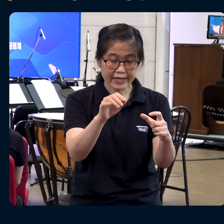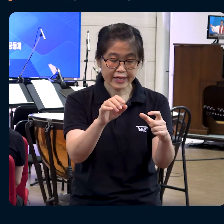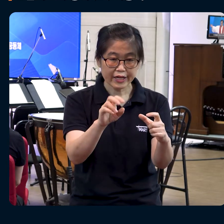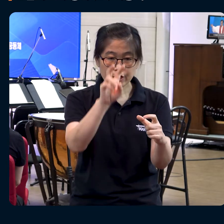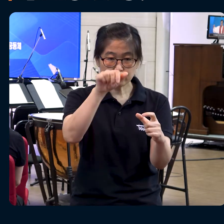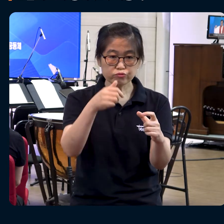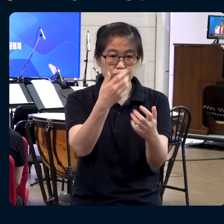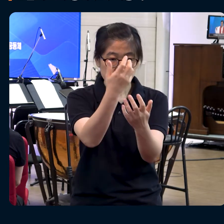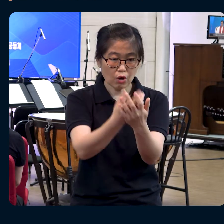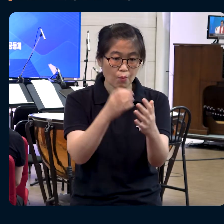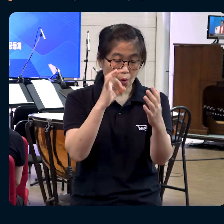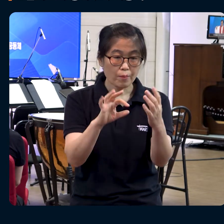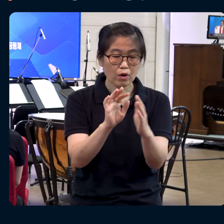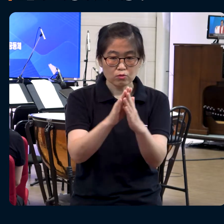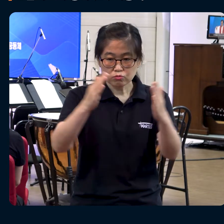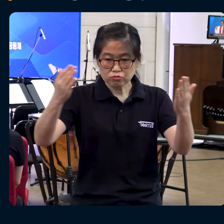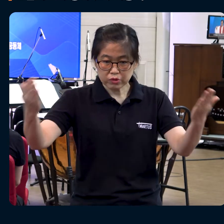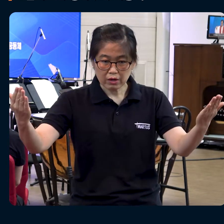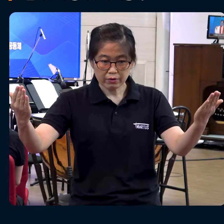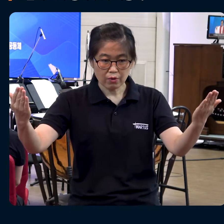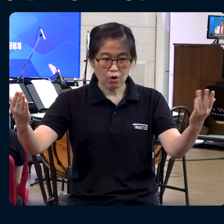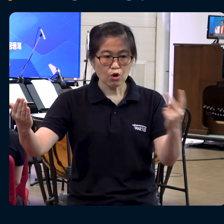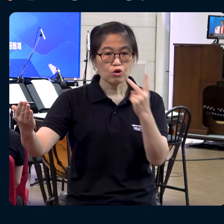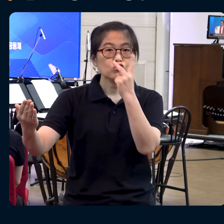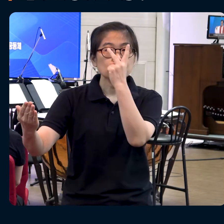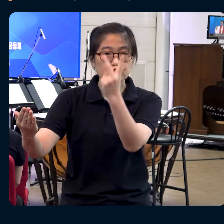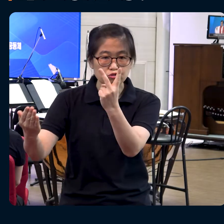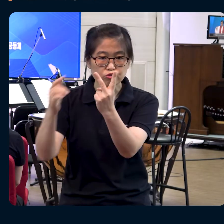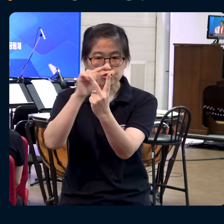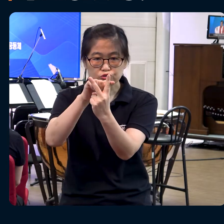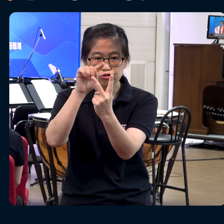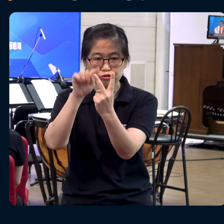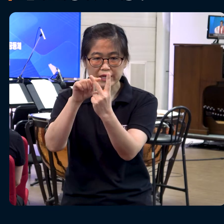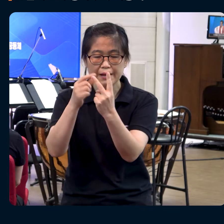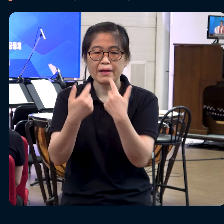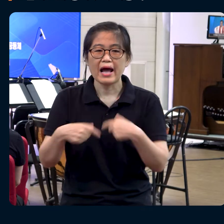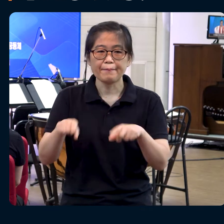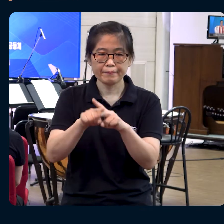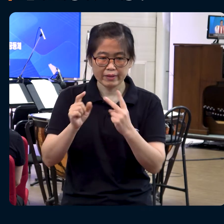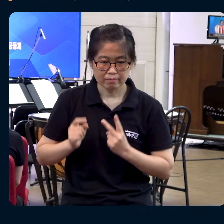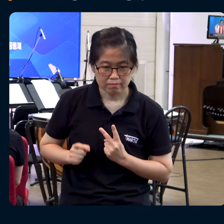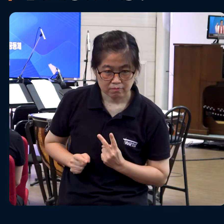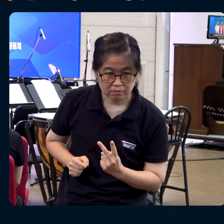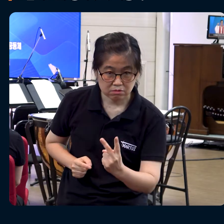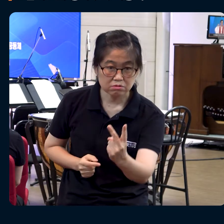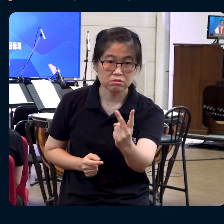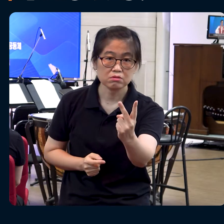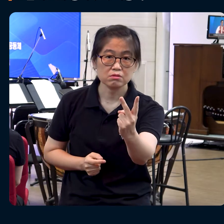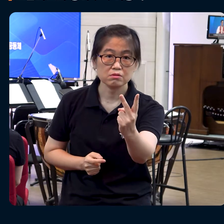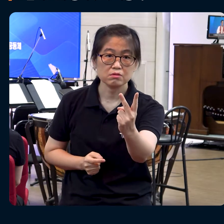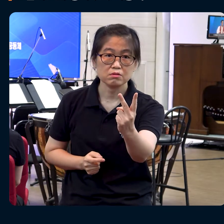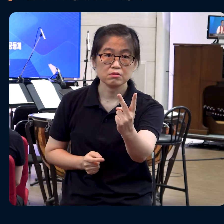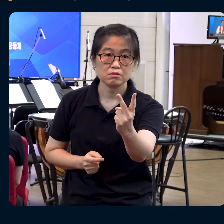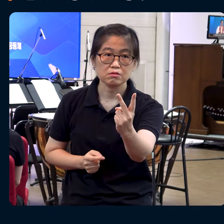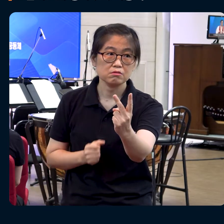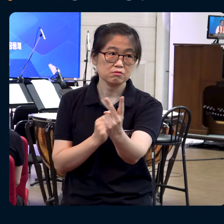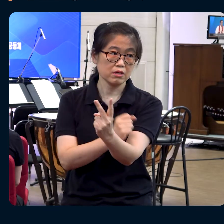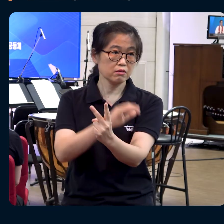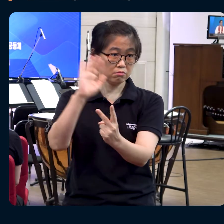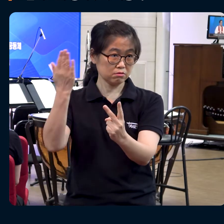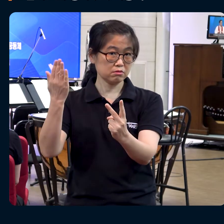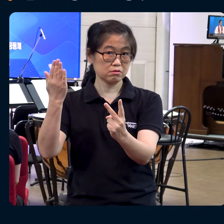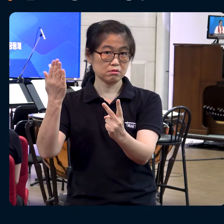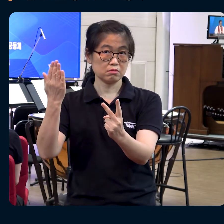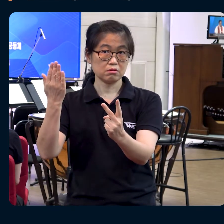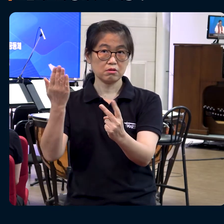보면요, 동물을 쪼개놓고 그 사이를 계약자 2사람이 함께 지나가거든요.